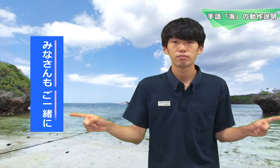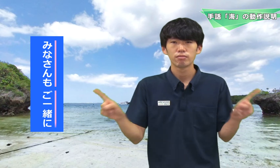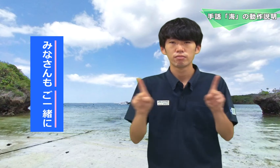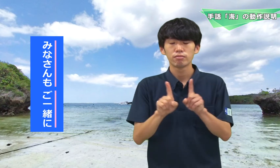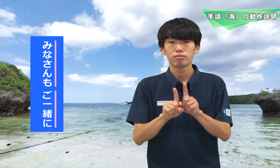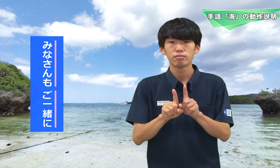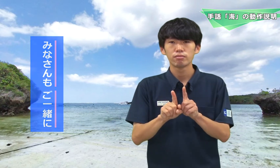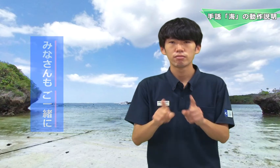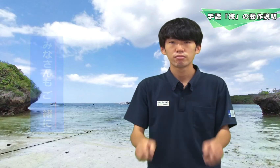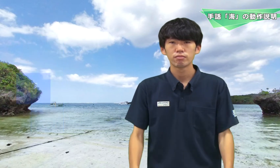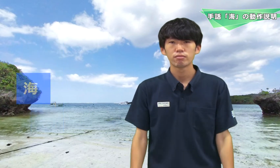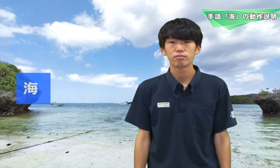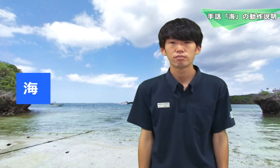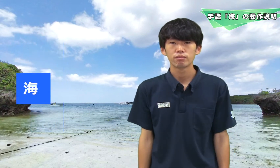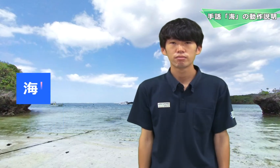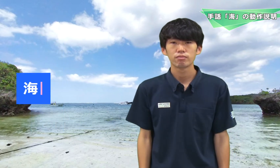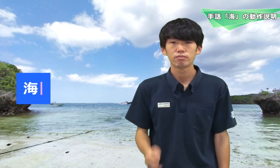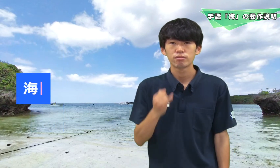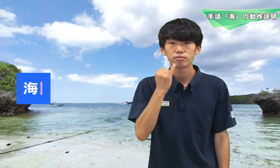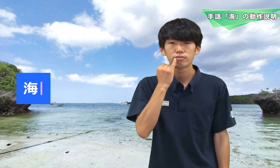に海、